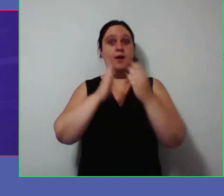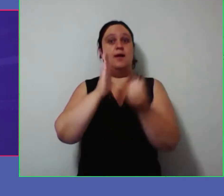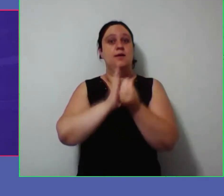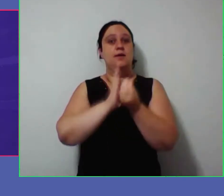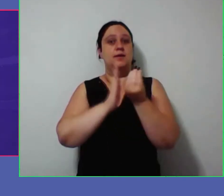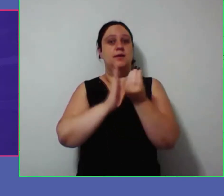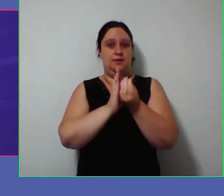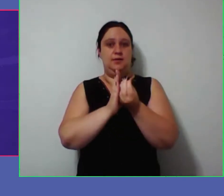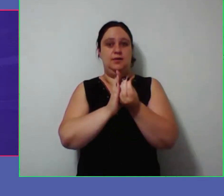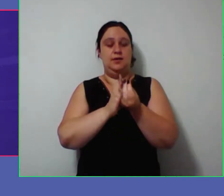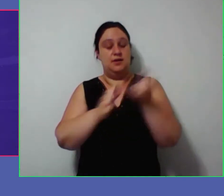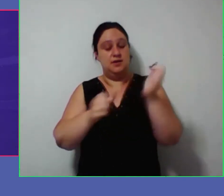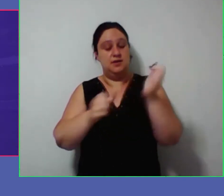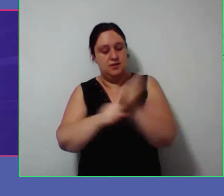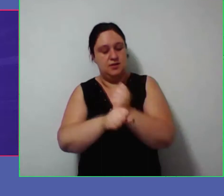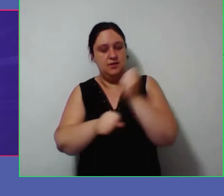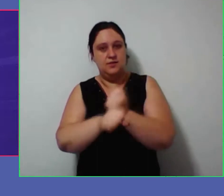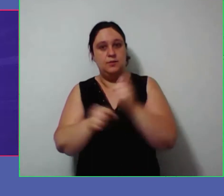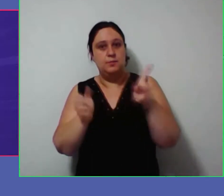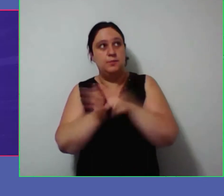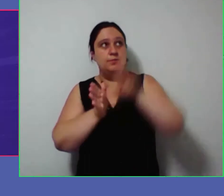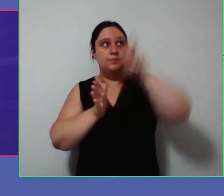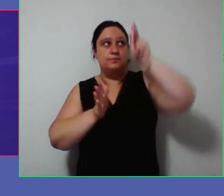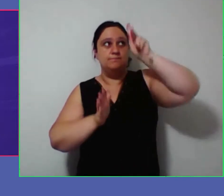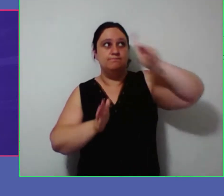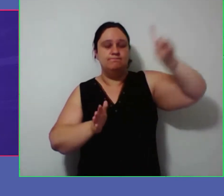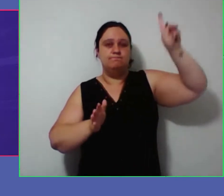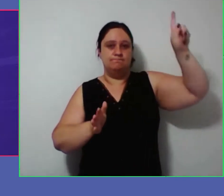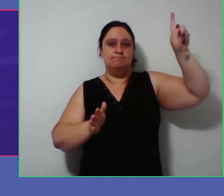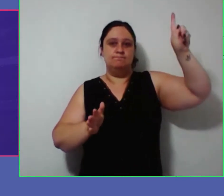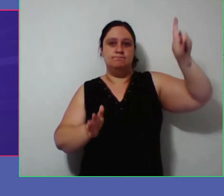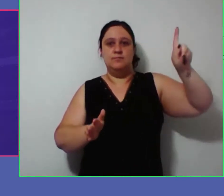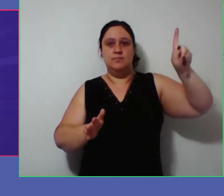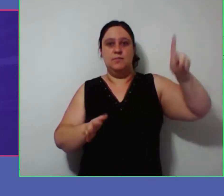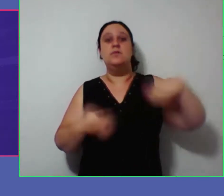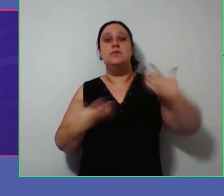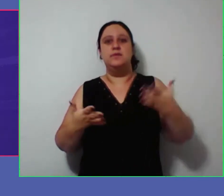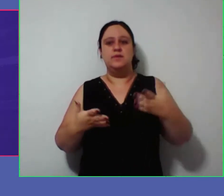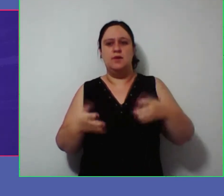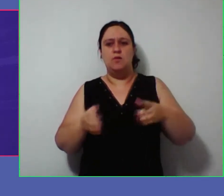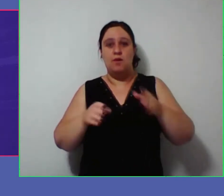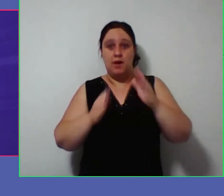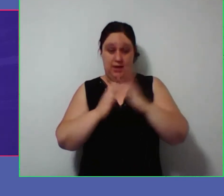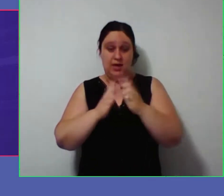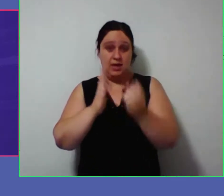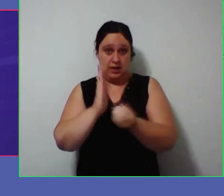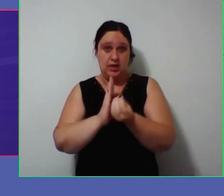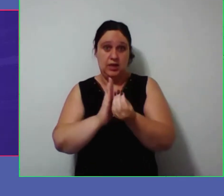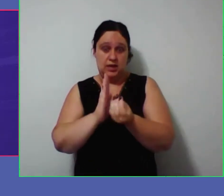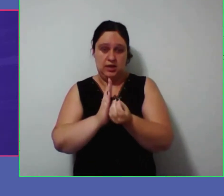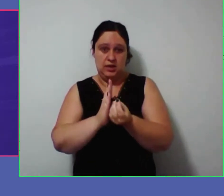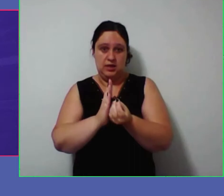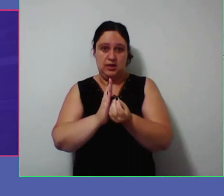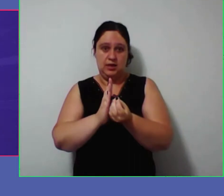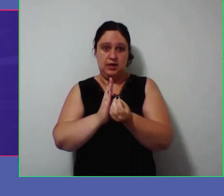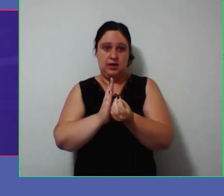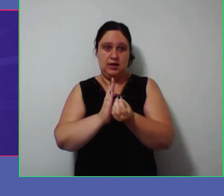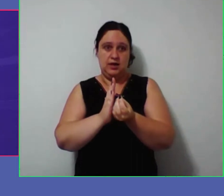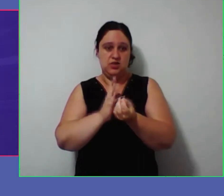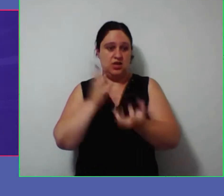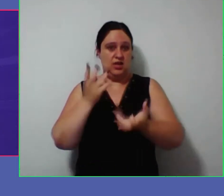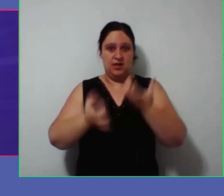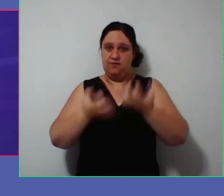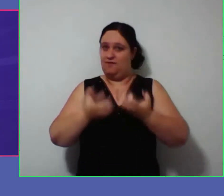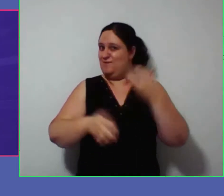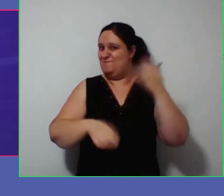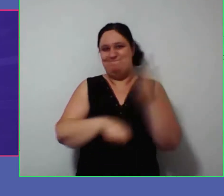e essa igreja edificada, as portas do inferno não terão como prevalecer contra ela, porque essa igreja